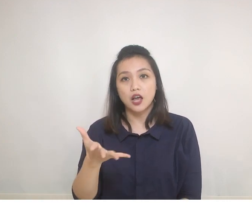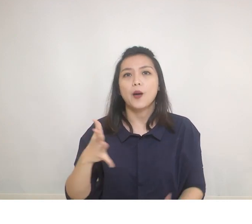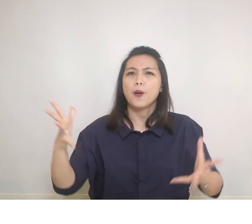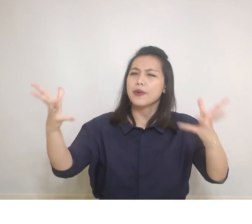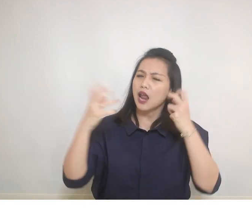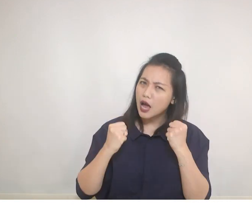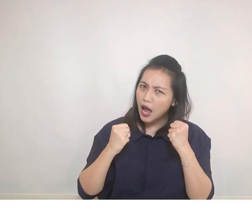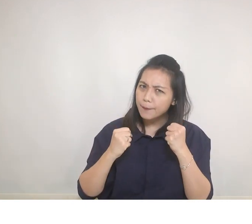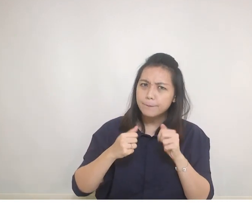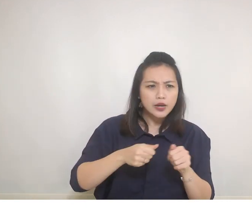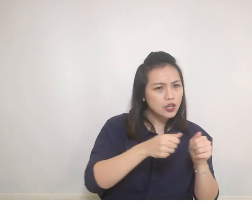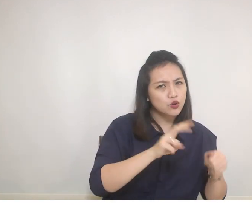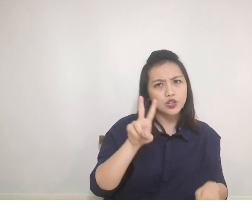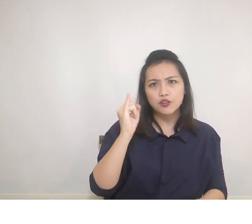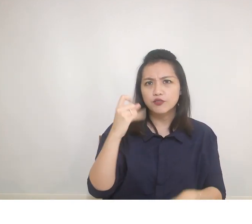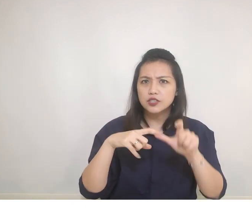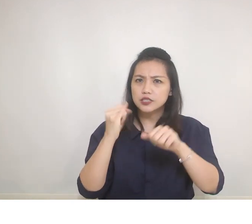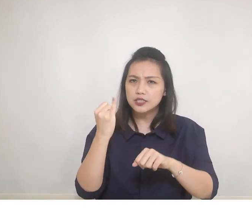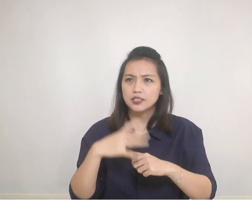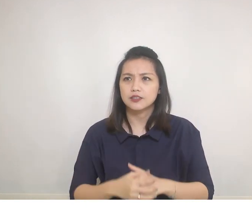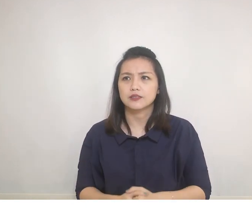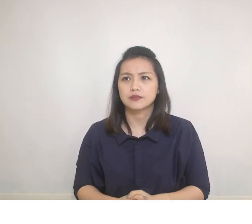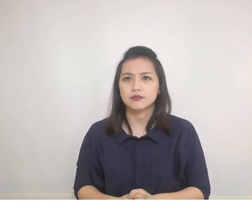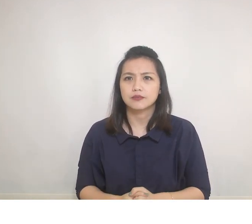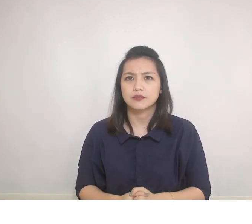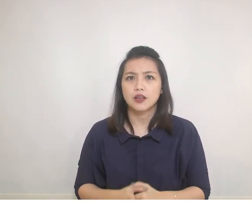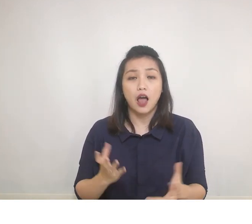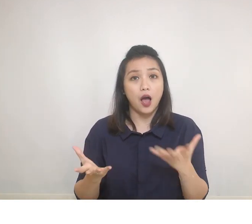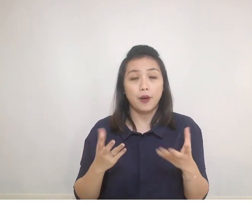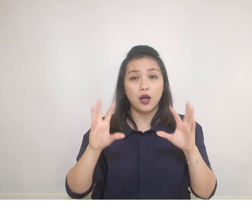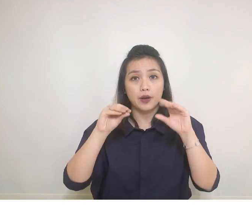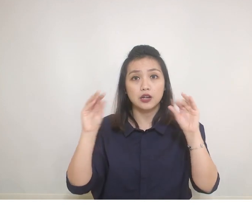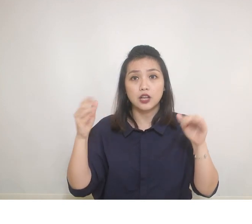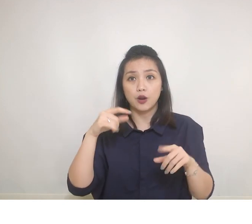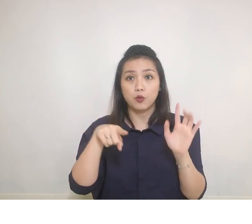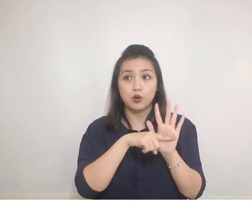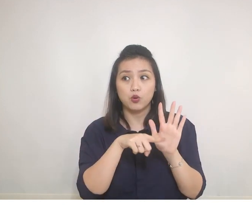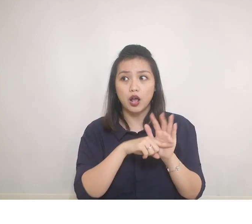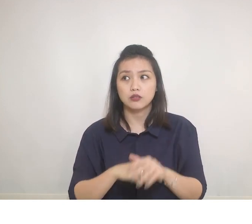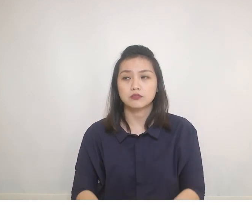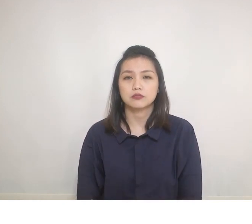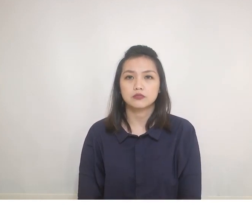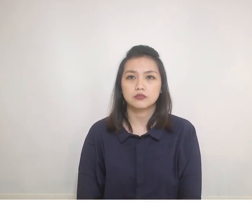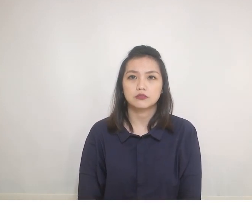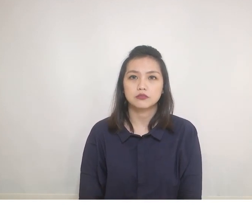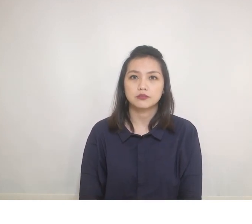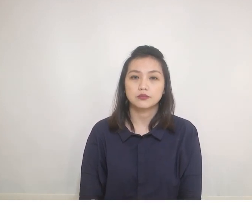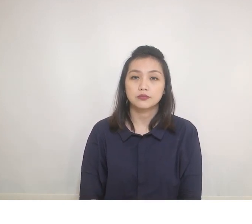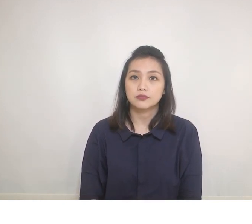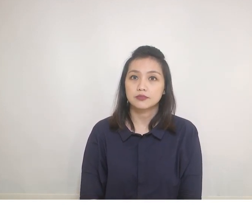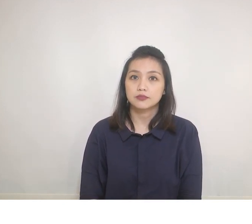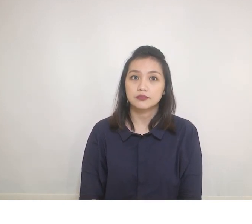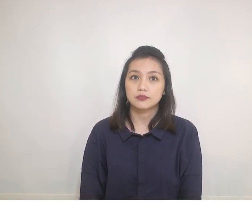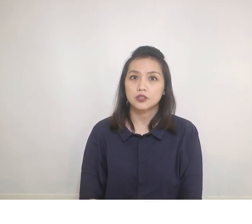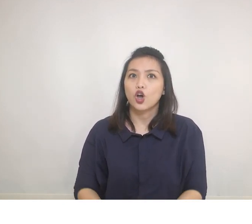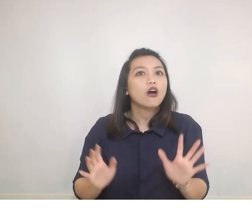itu gandakan sendiri, tanpa saya tuh sadar, baru akhir-akhir saya sadar, oh saya sudah sampai sini ya gitu loh. Oh ternyata